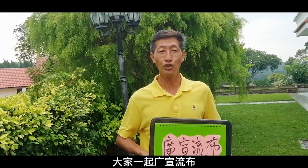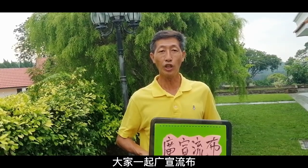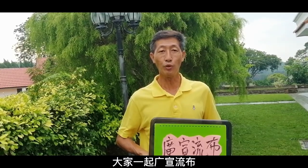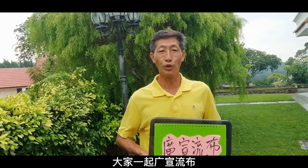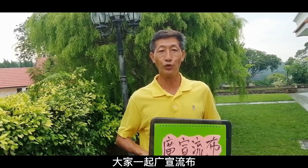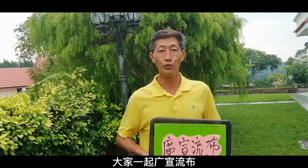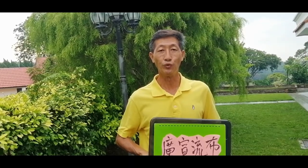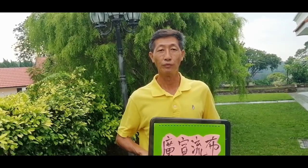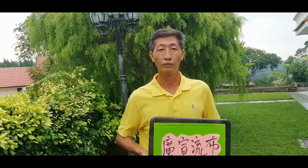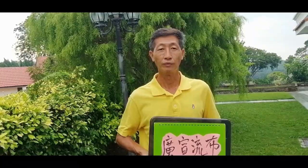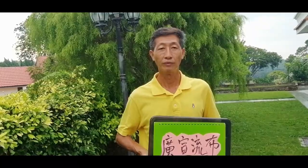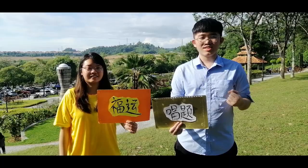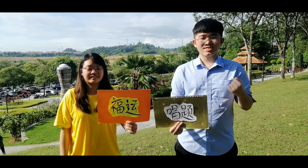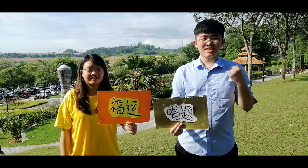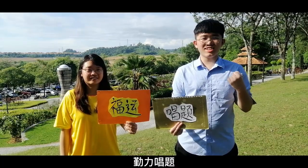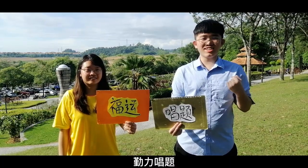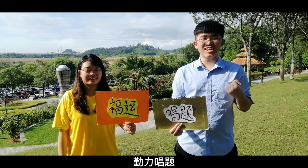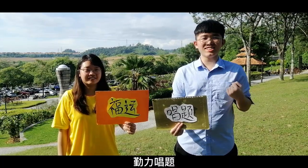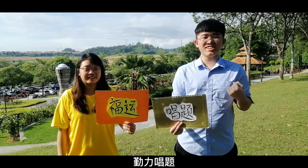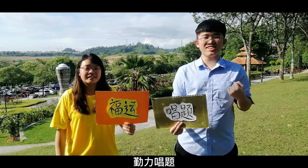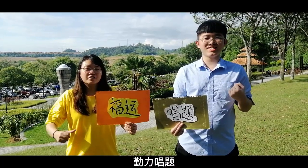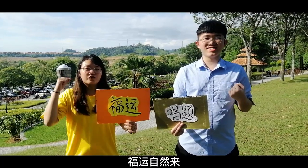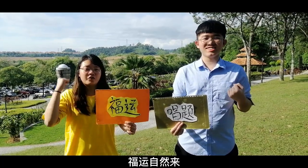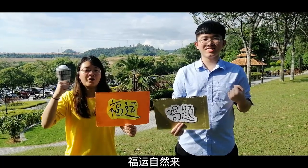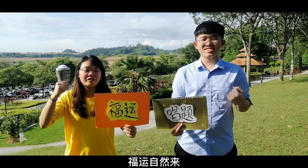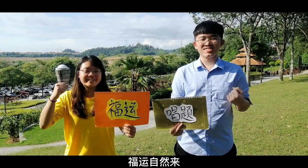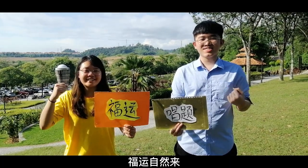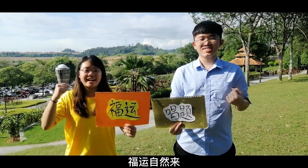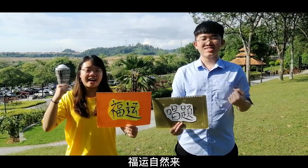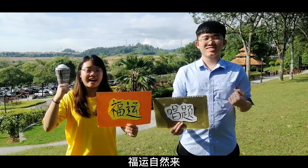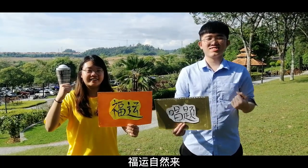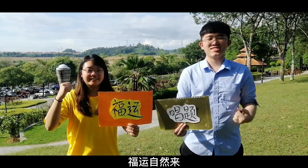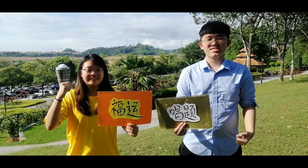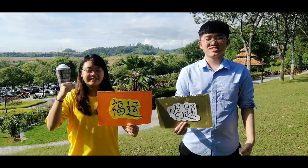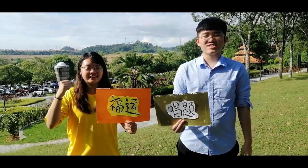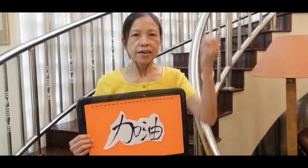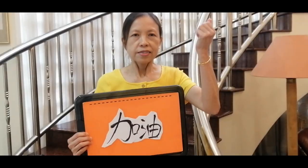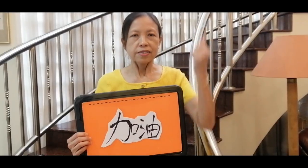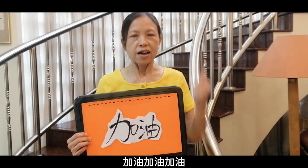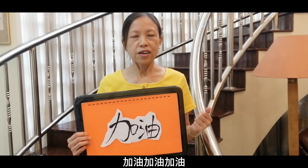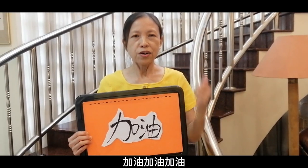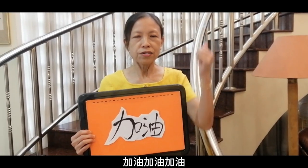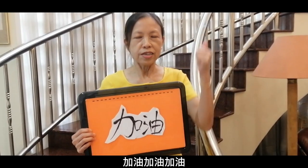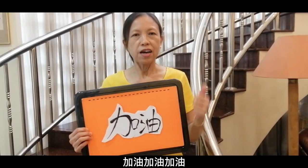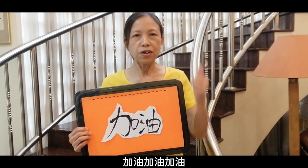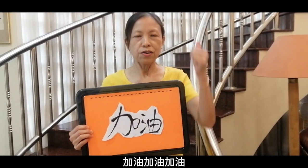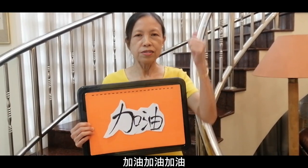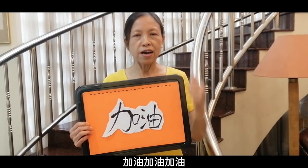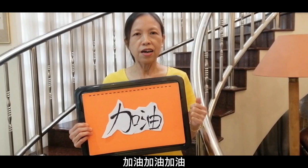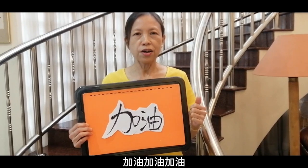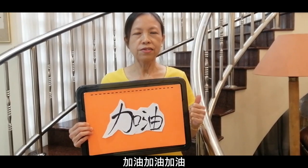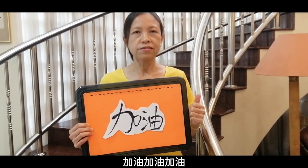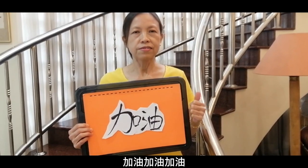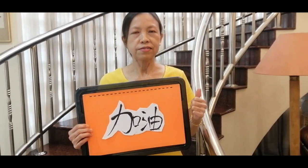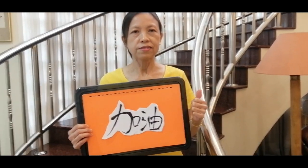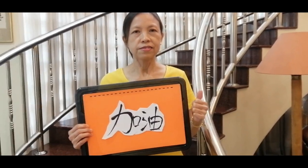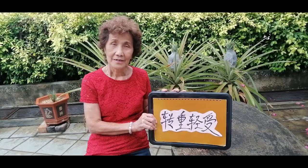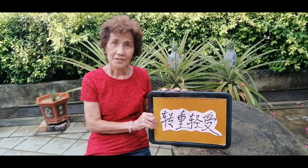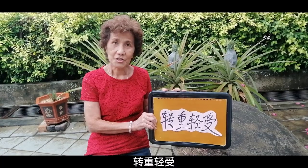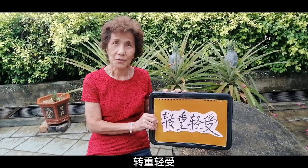新萝卜， 心地畅提， 乌云自然来。 加油加油加油！ 勤俭